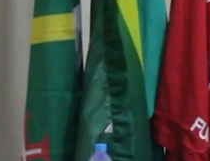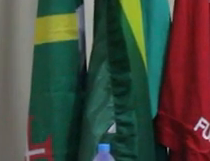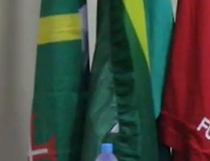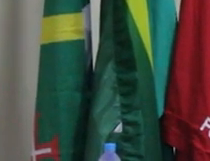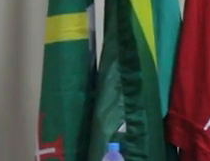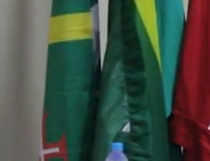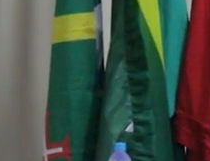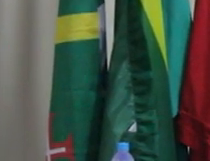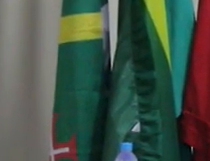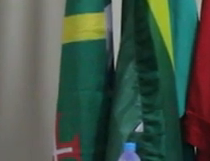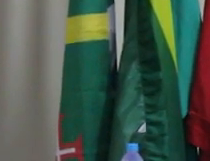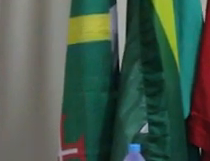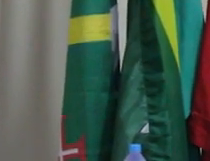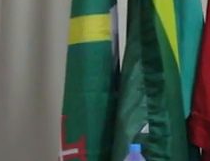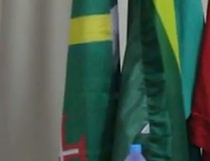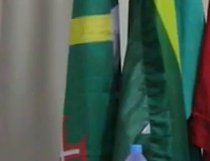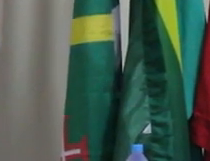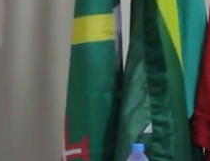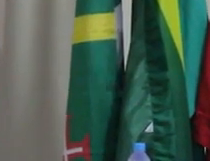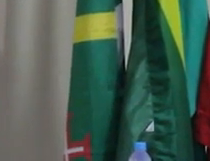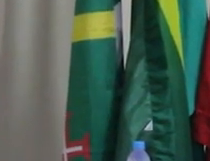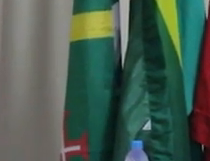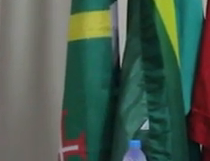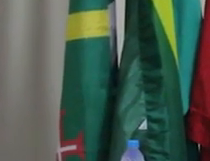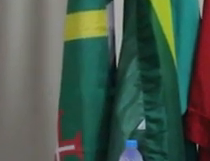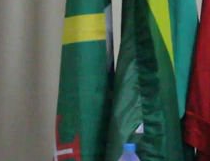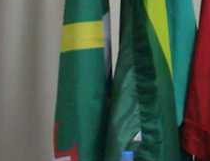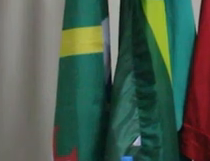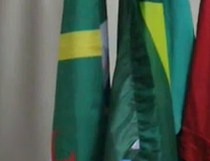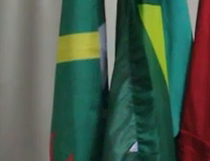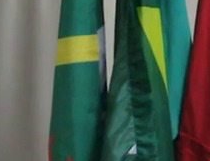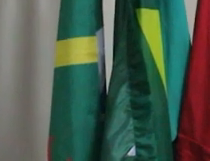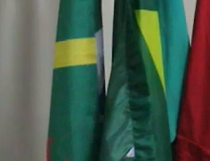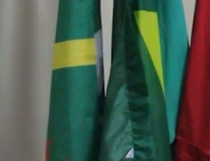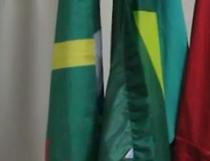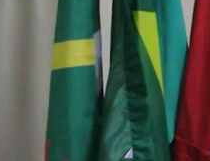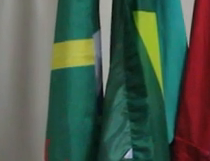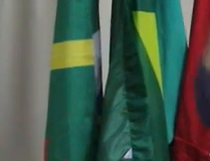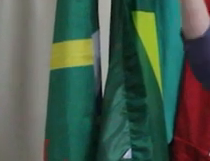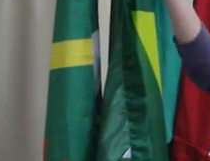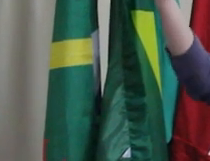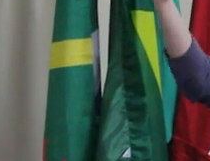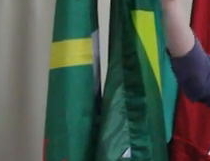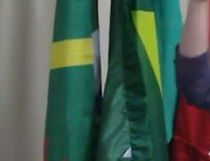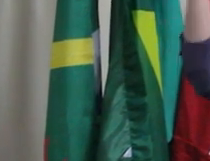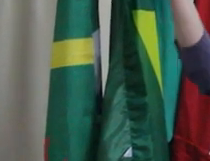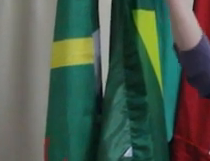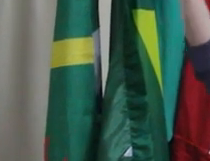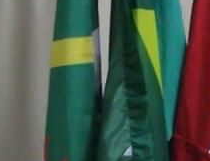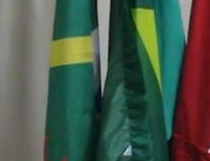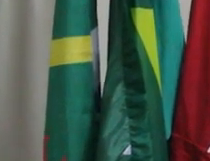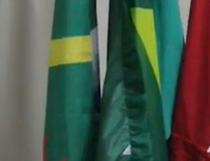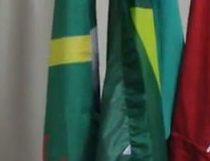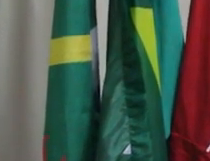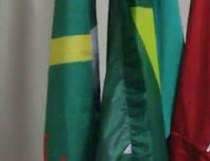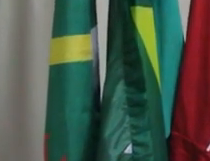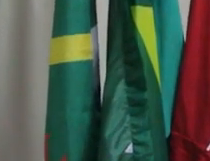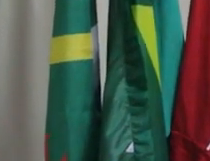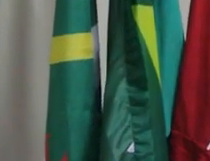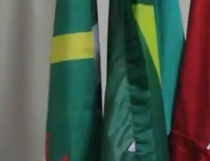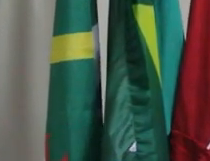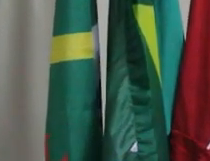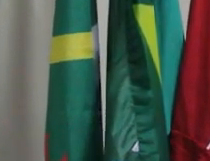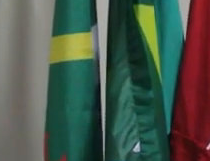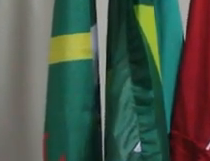eu brigava com o Irapuã hoje, que é o presidente do Viagem Paraná, e eu falei para ele assim, você tem que parar com essas ações de pronta de Curitiba, agora abaixo do